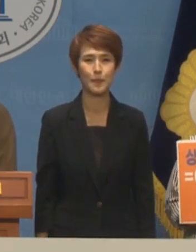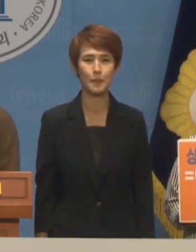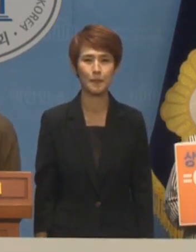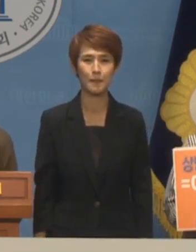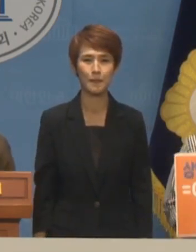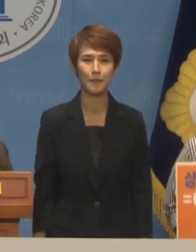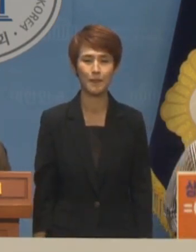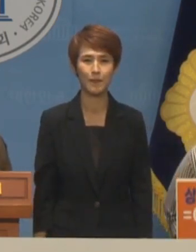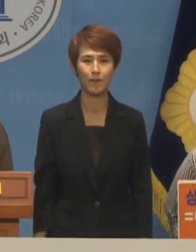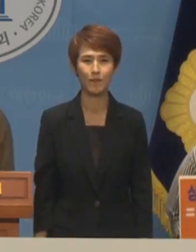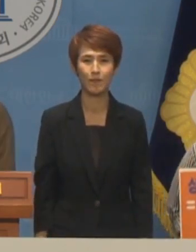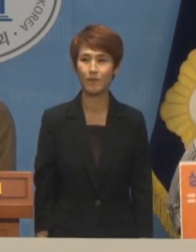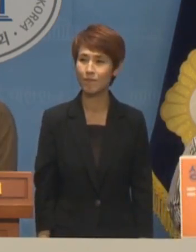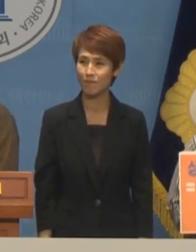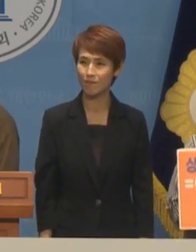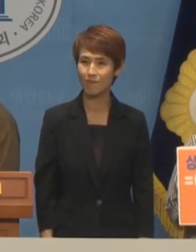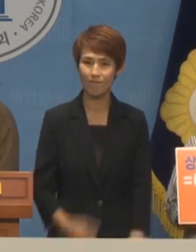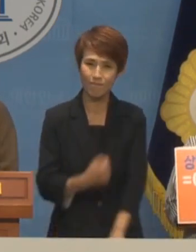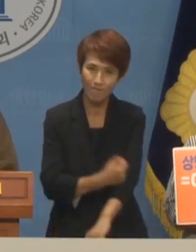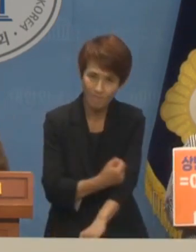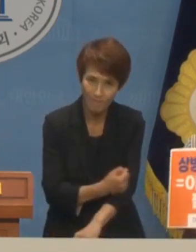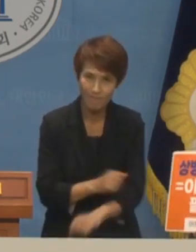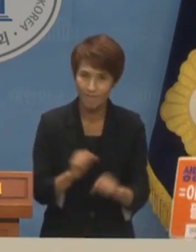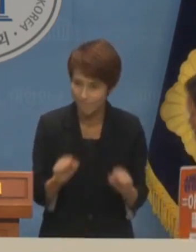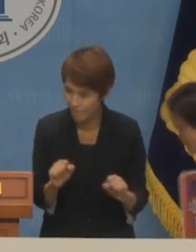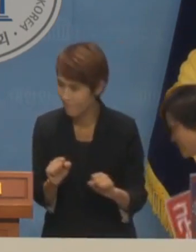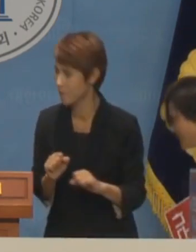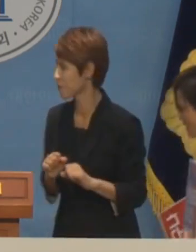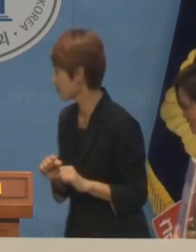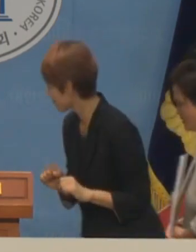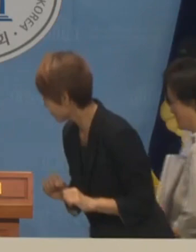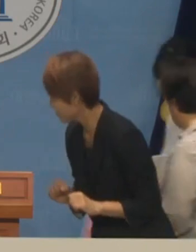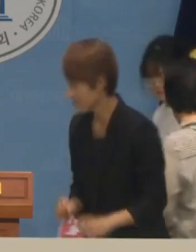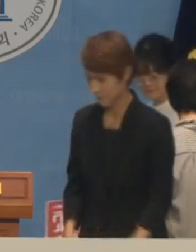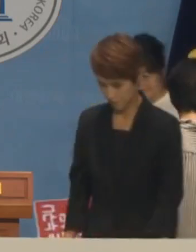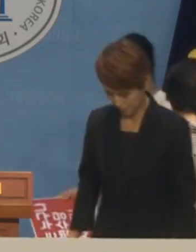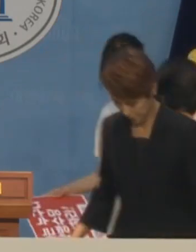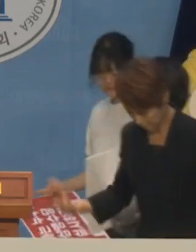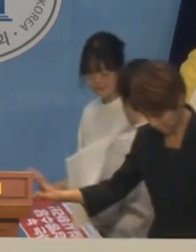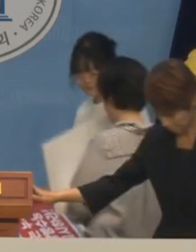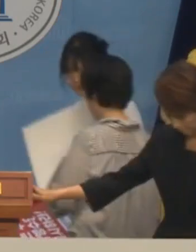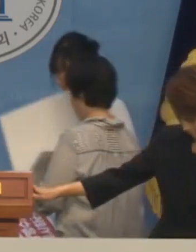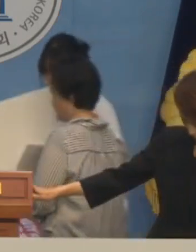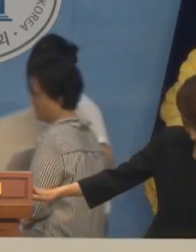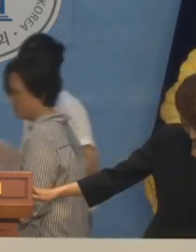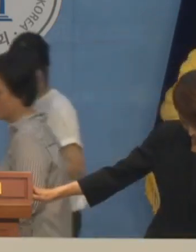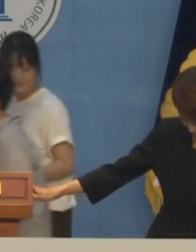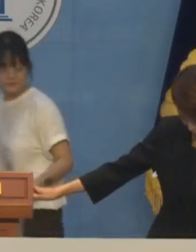수고하셨습니다. 수고하셨습니다.